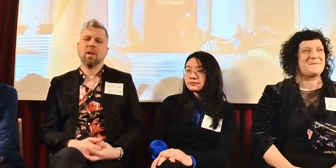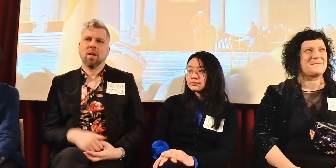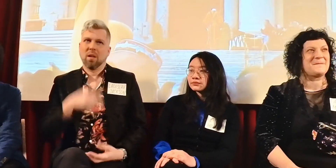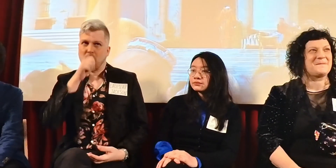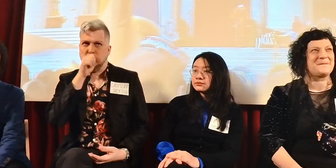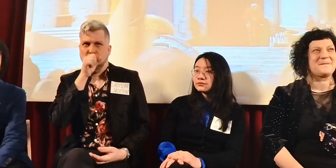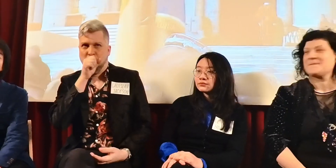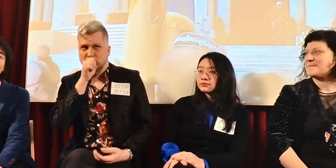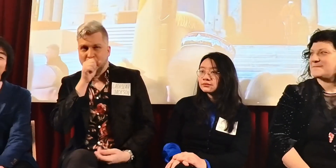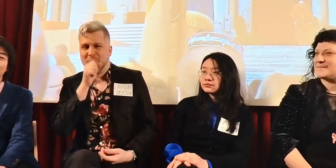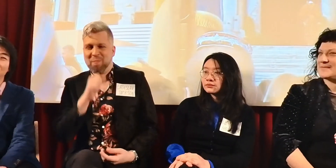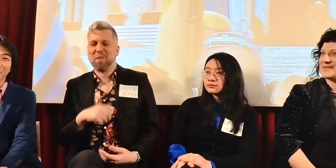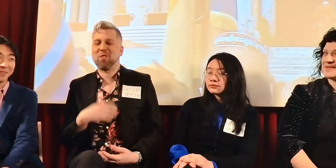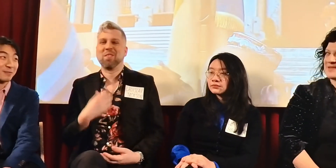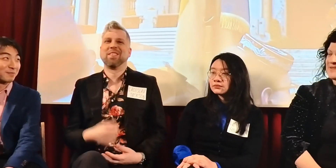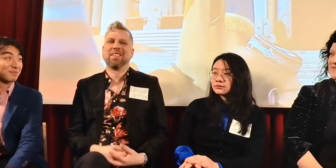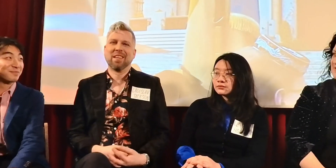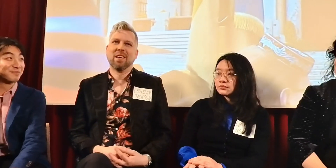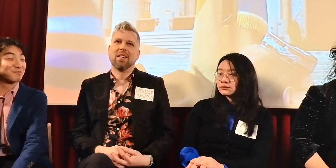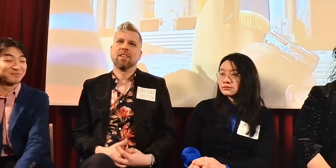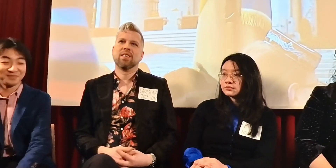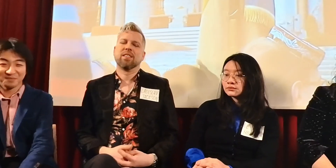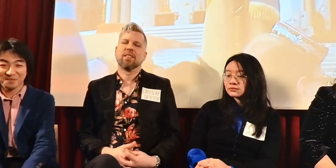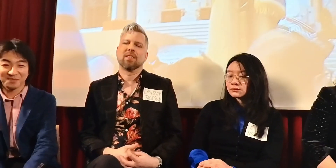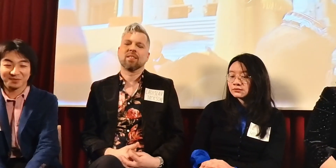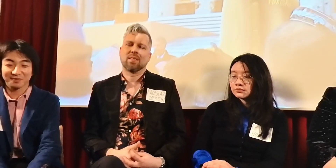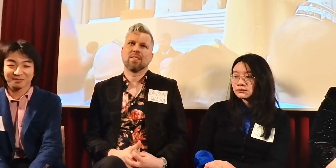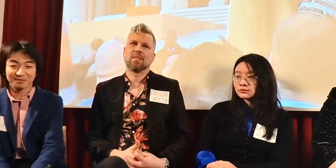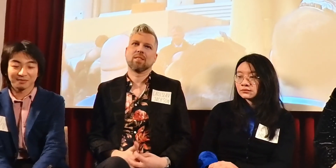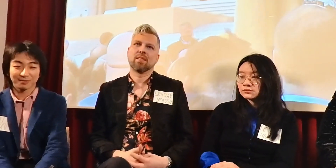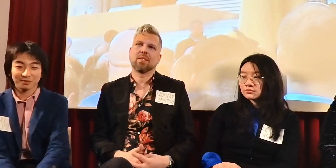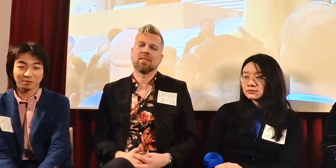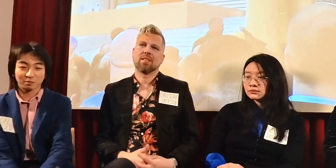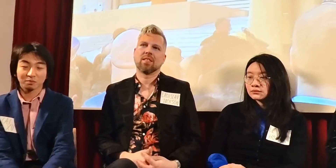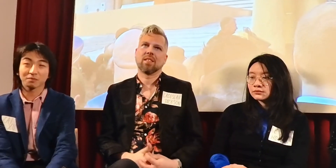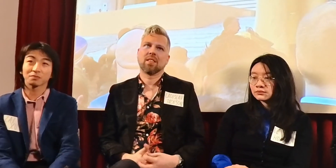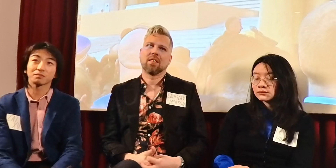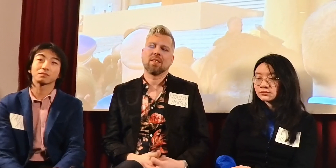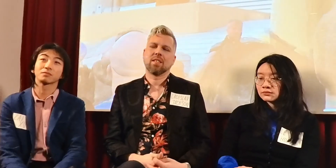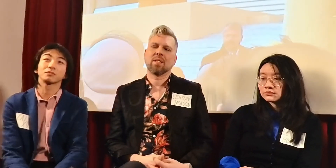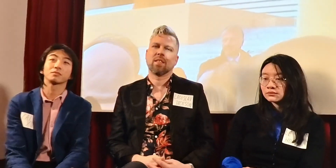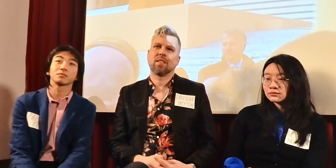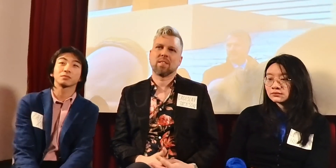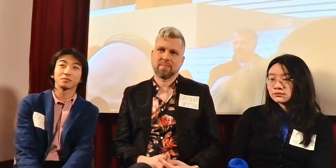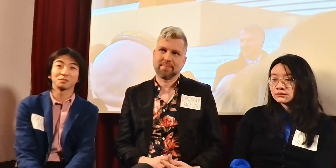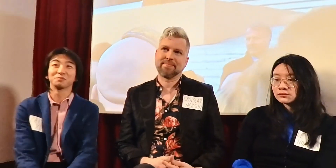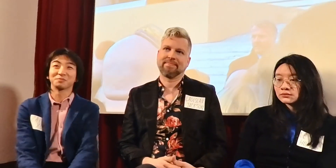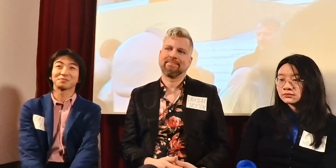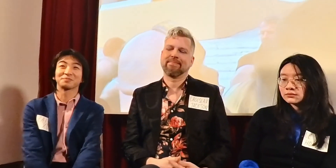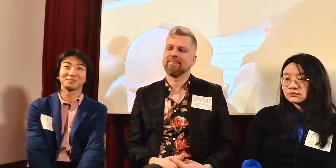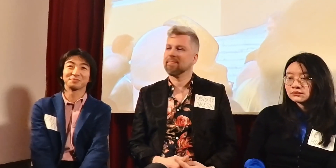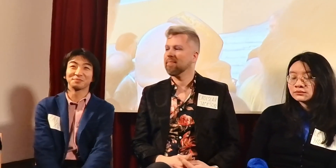kurátora, historika architektury, publicistu, kulturního pracovníka Ladislava